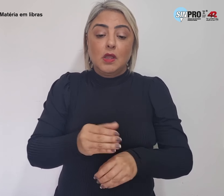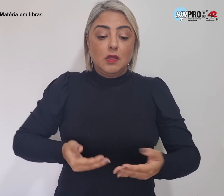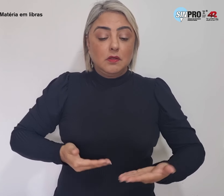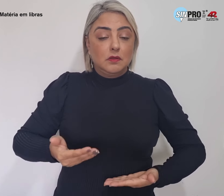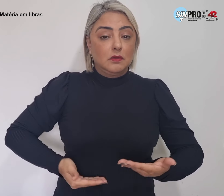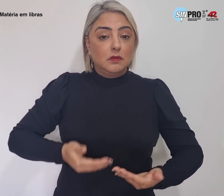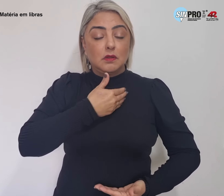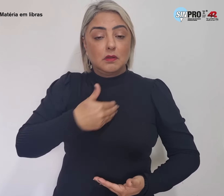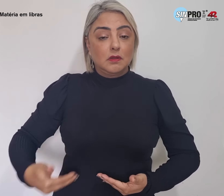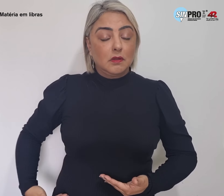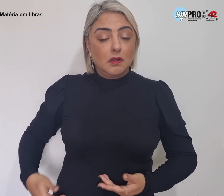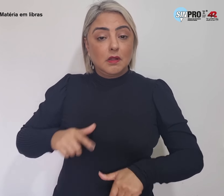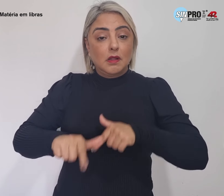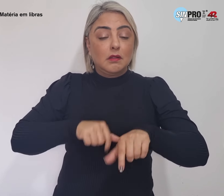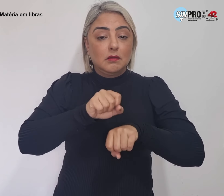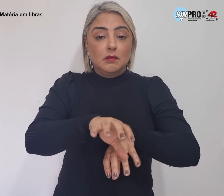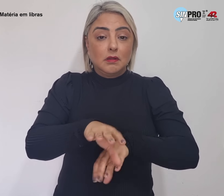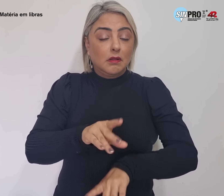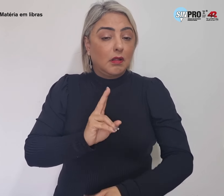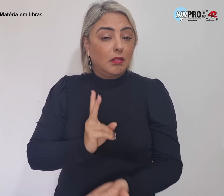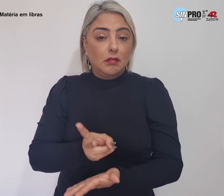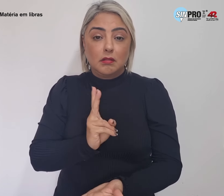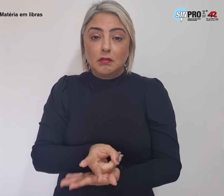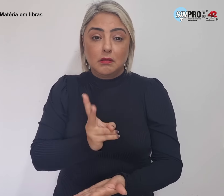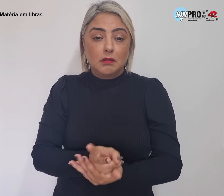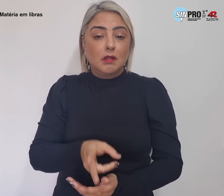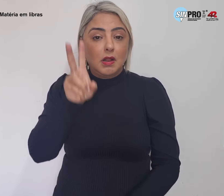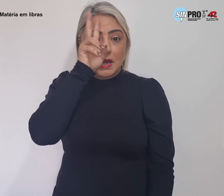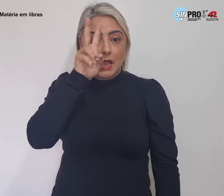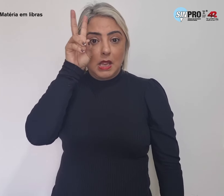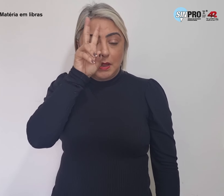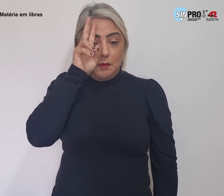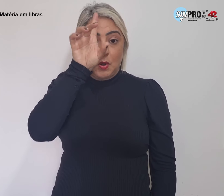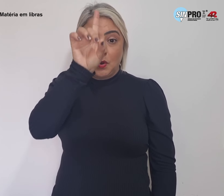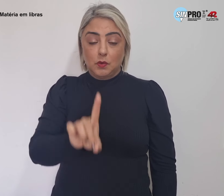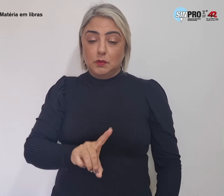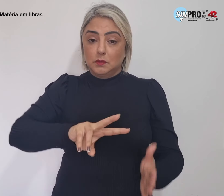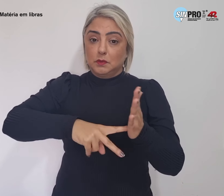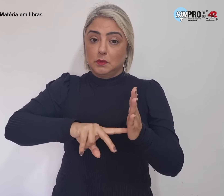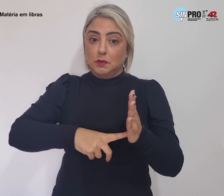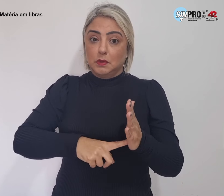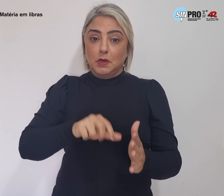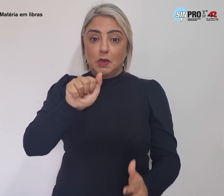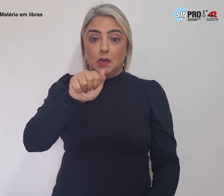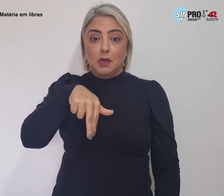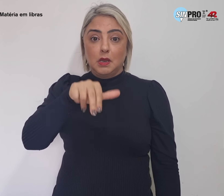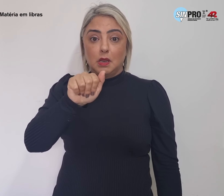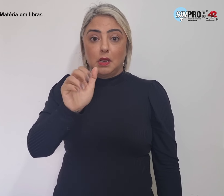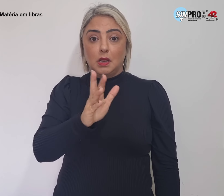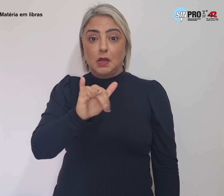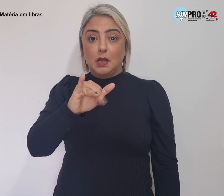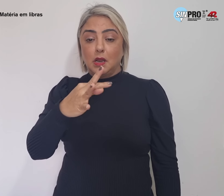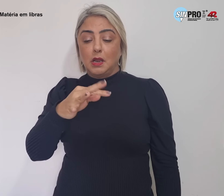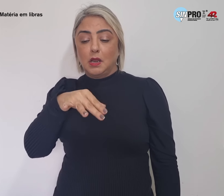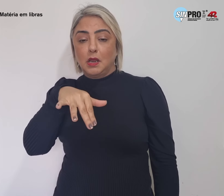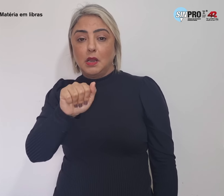educação a todo momento. Lembrou a dirigente do Simpro, Ana Cristina, que lembrou que o retorno